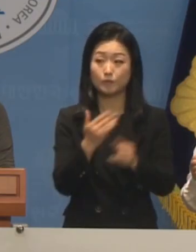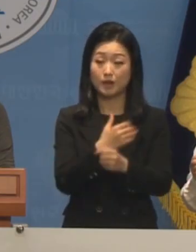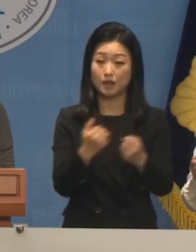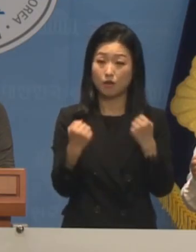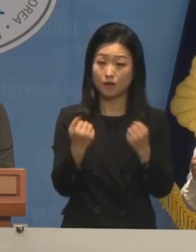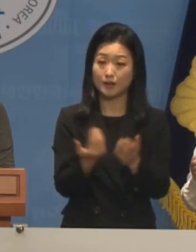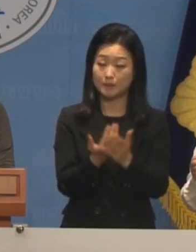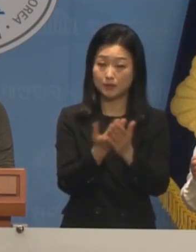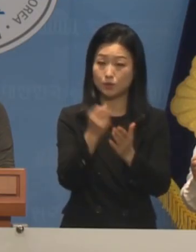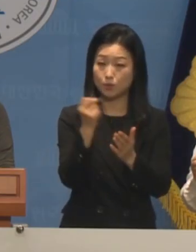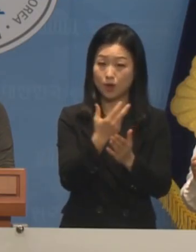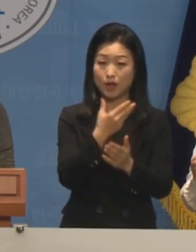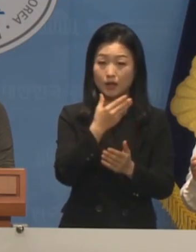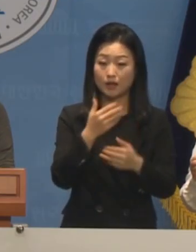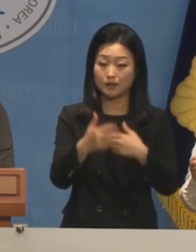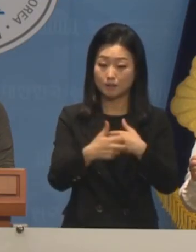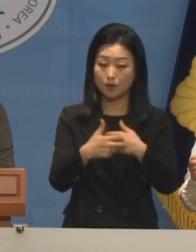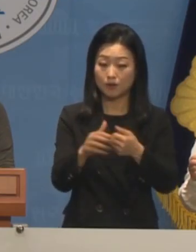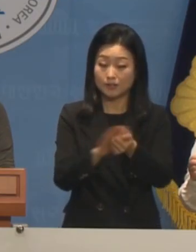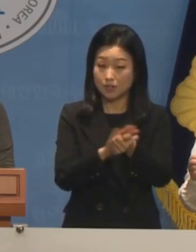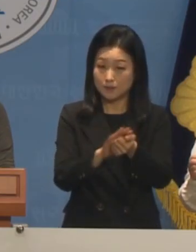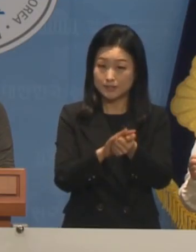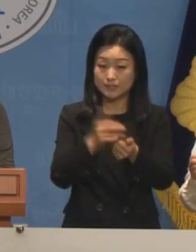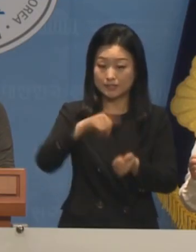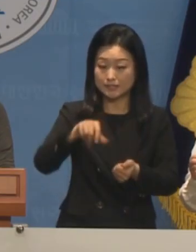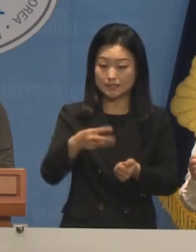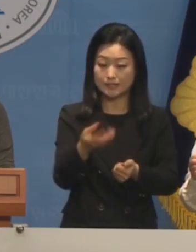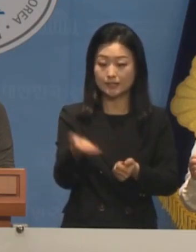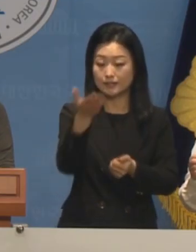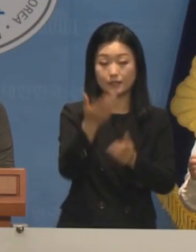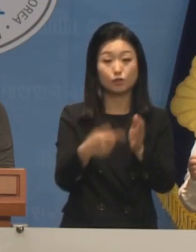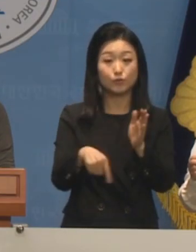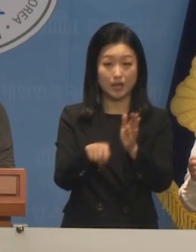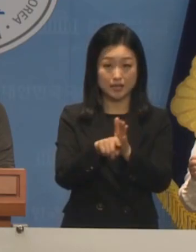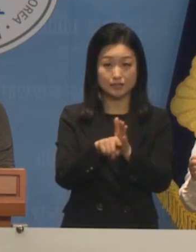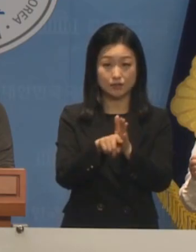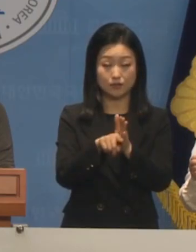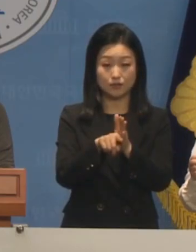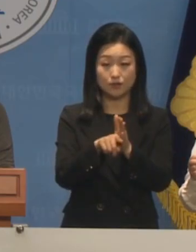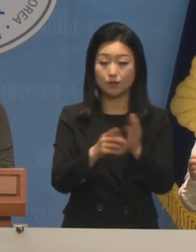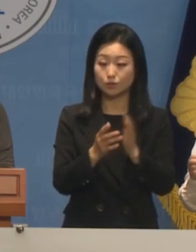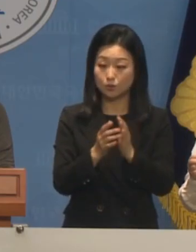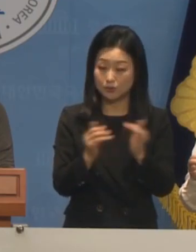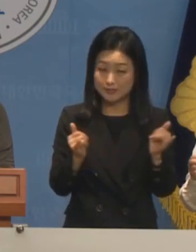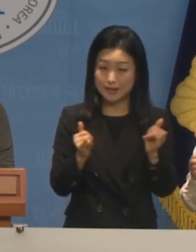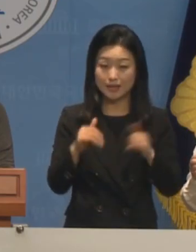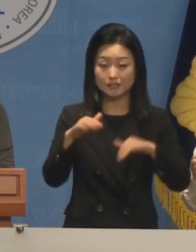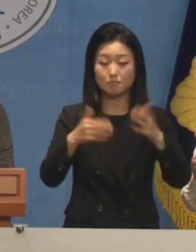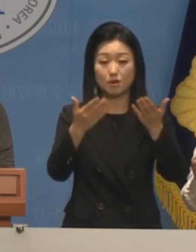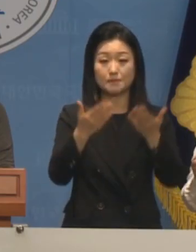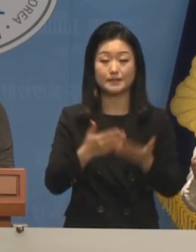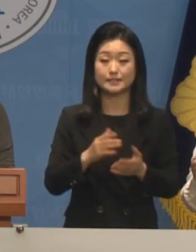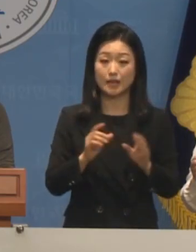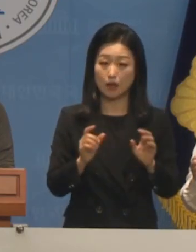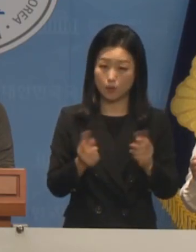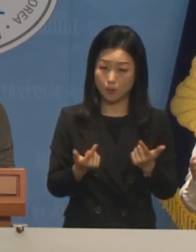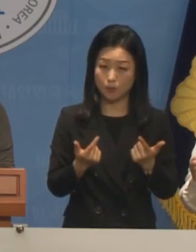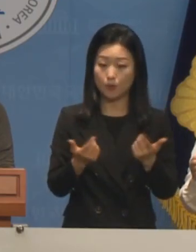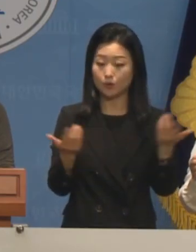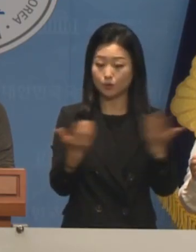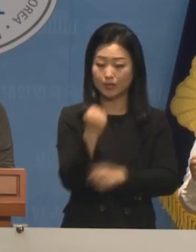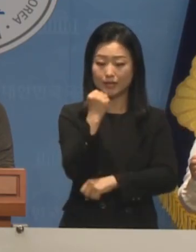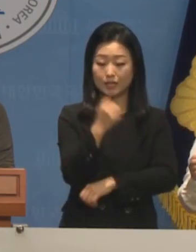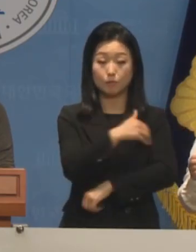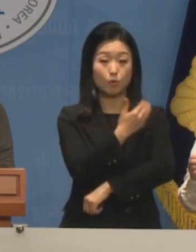건강증진과 보건의료 서비스 질 제고를 위해서 보건 의료 노동자들이 차별받지 않고 노동의